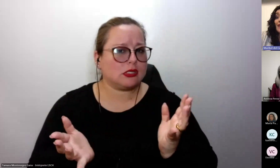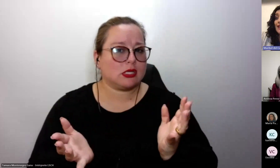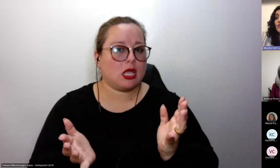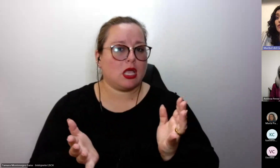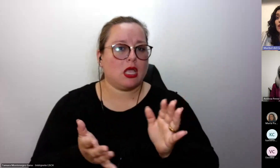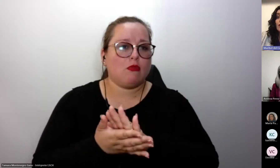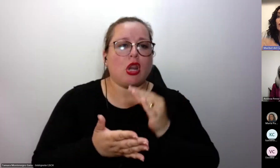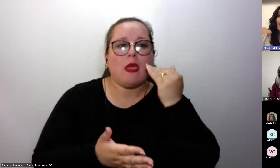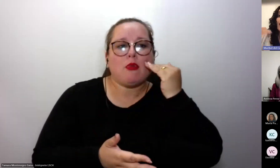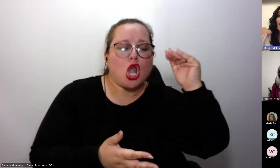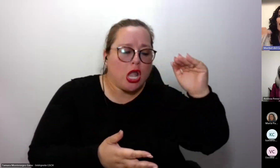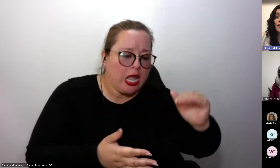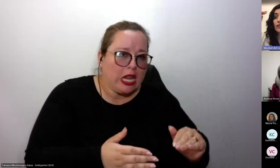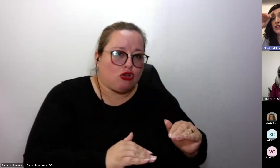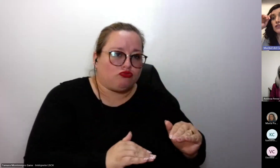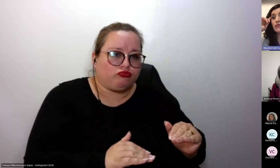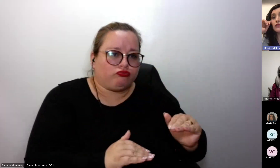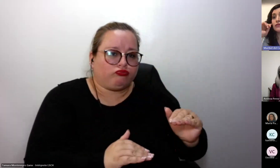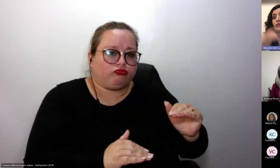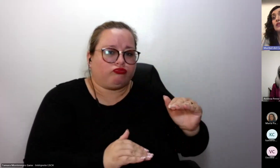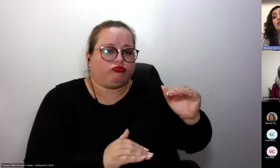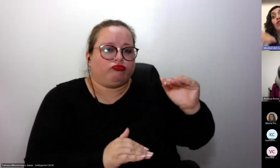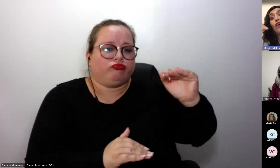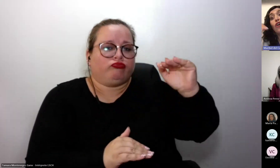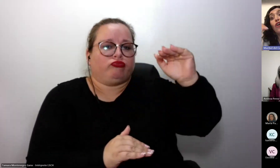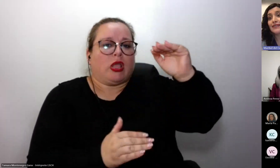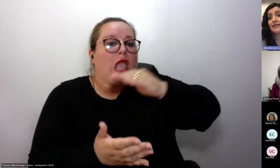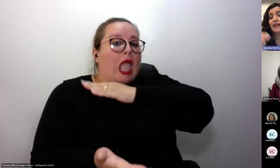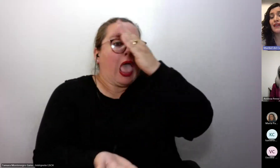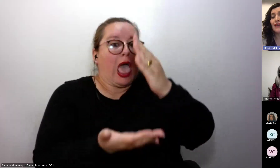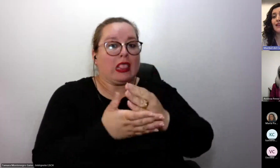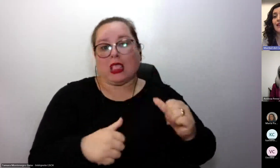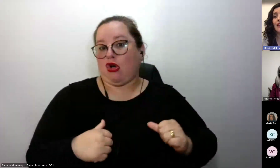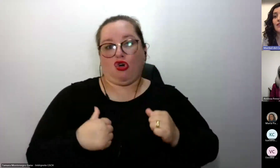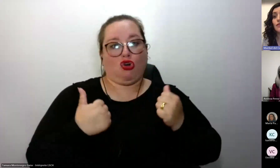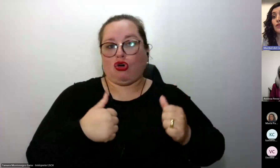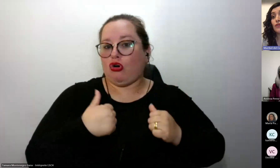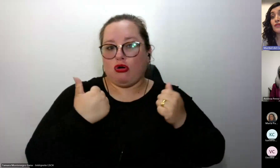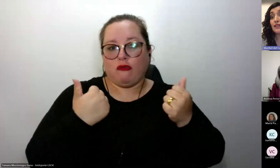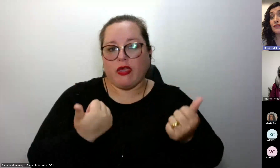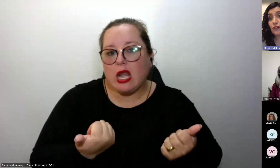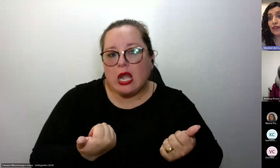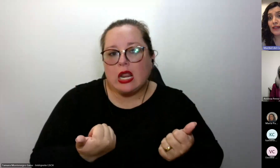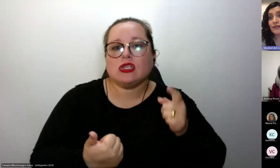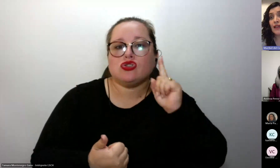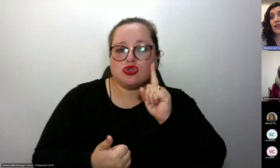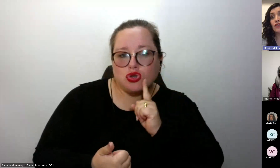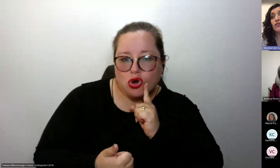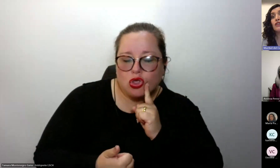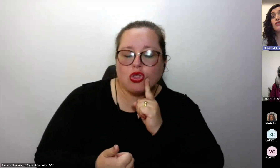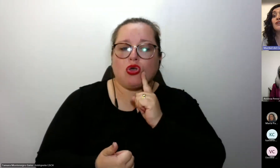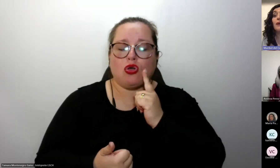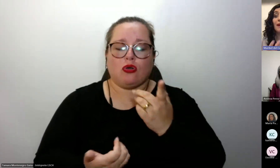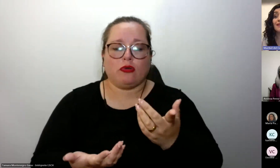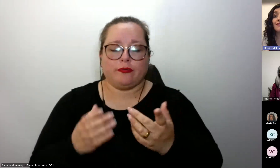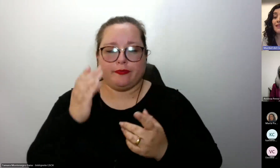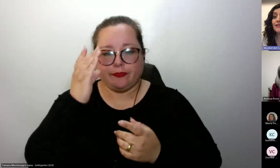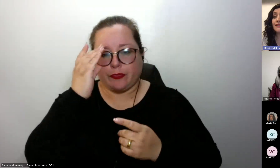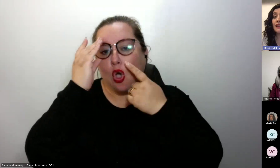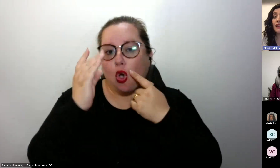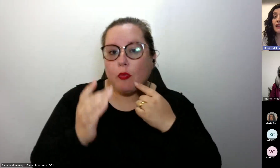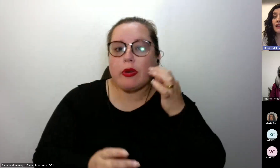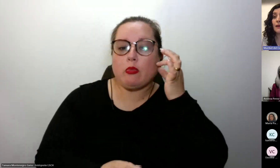niños pequeños, ¿cierto? Hasta los niños y los jóvenes sordos y sordas, donde ellos son